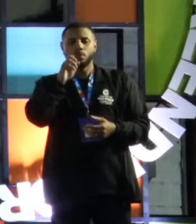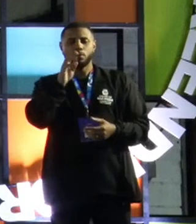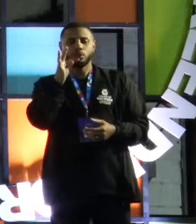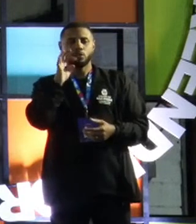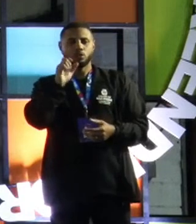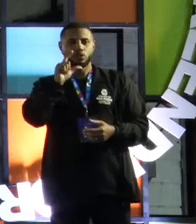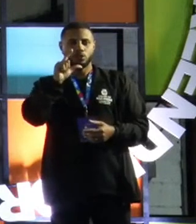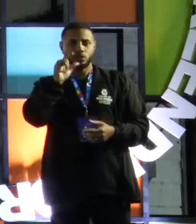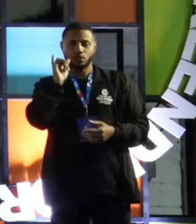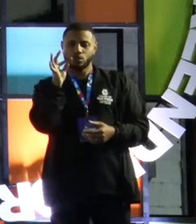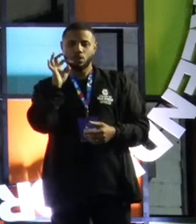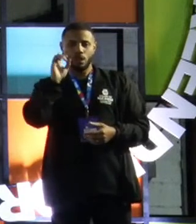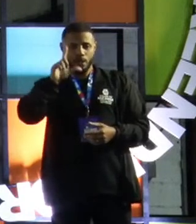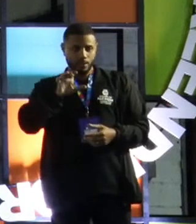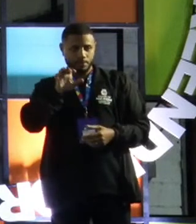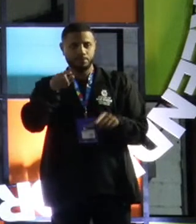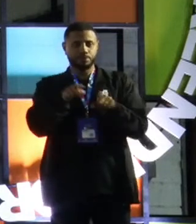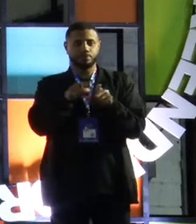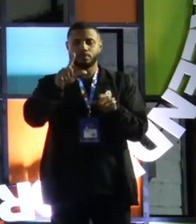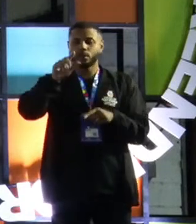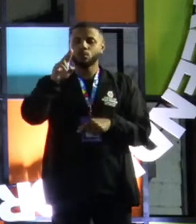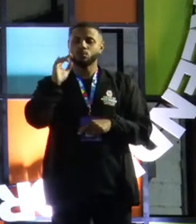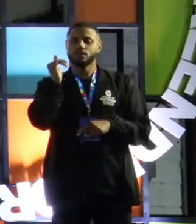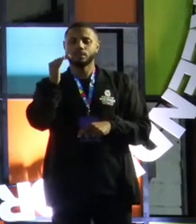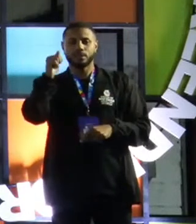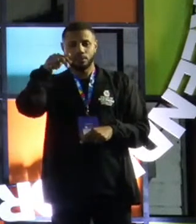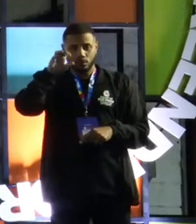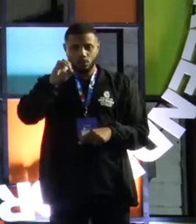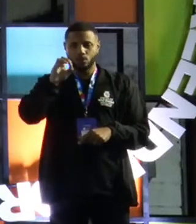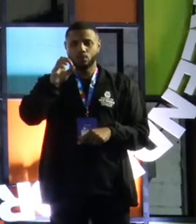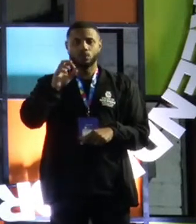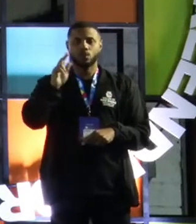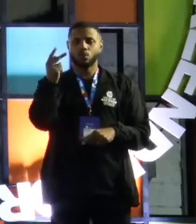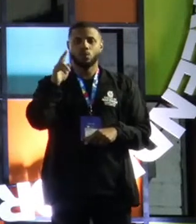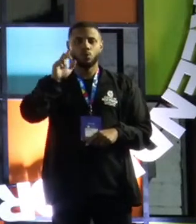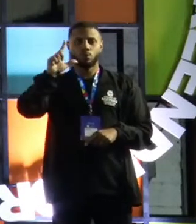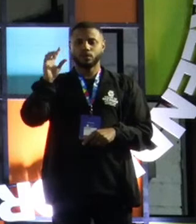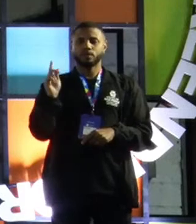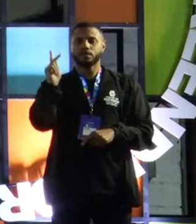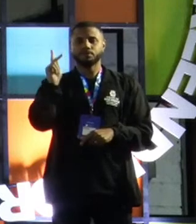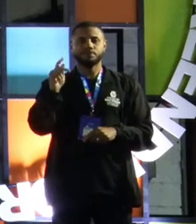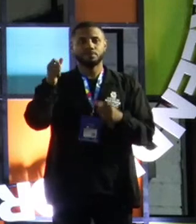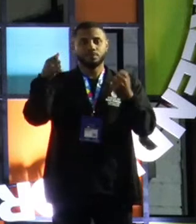criador de conteúdo. Por quê? Para ver se chama a atenção dessas pessoas ali